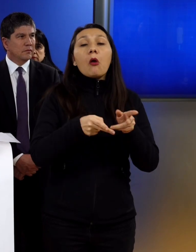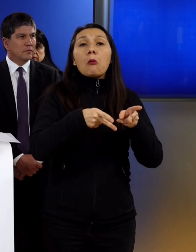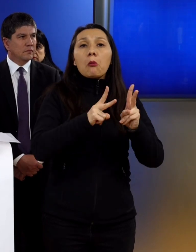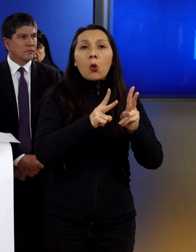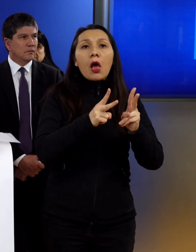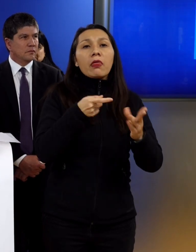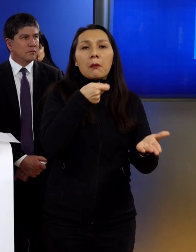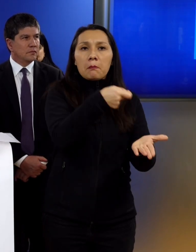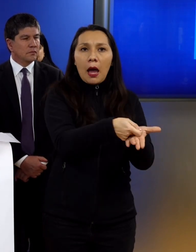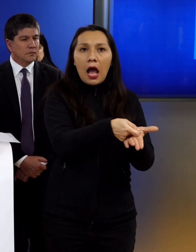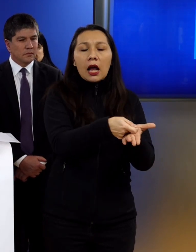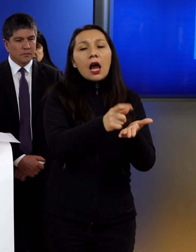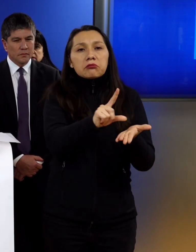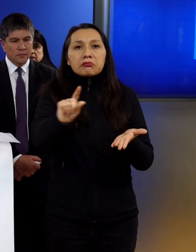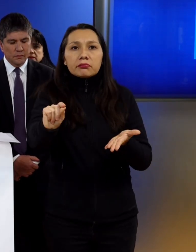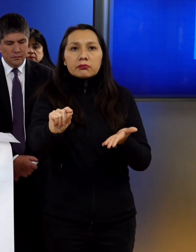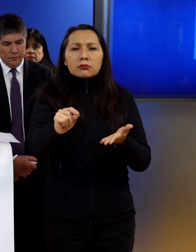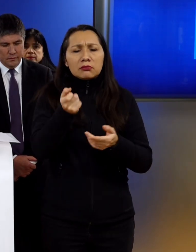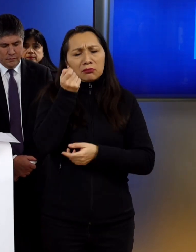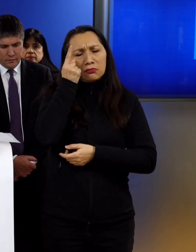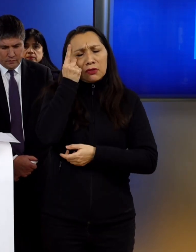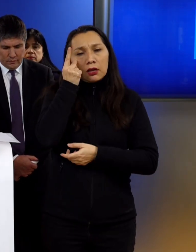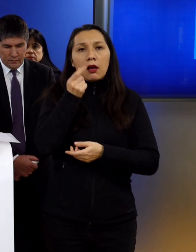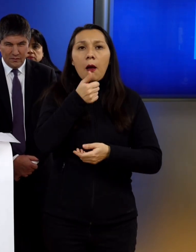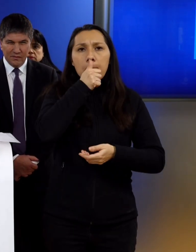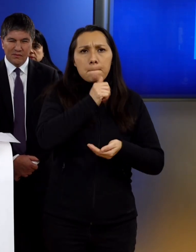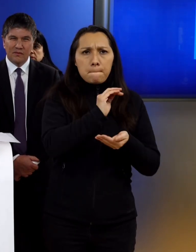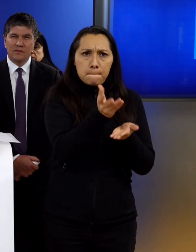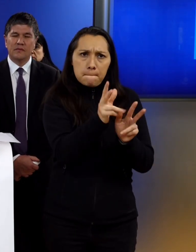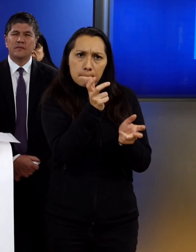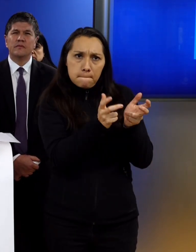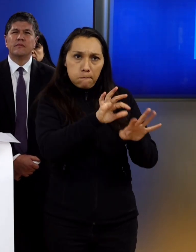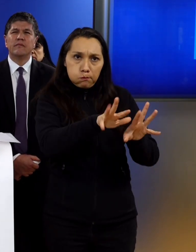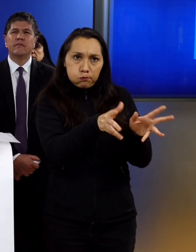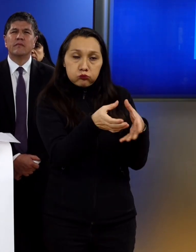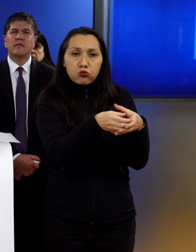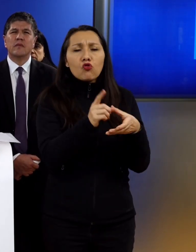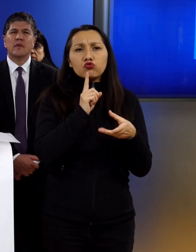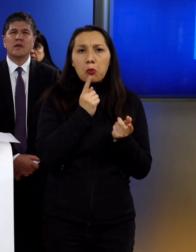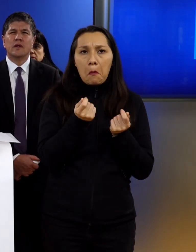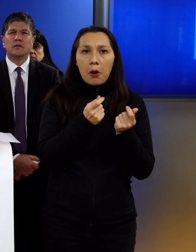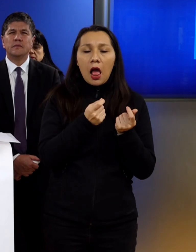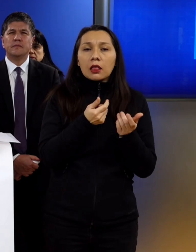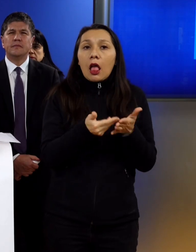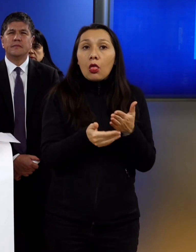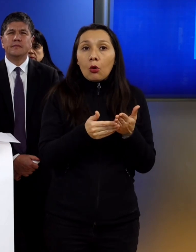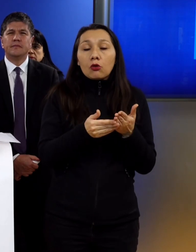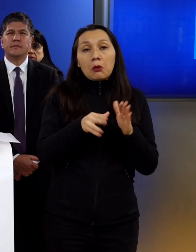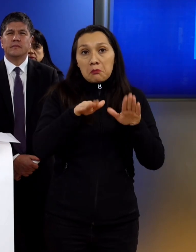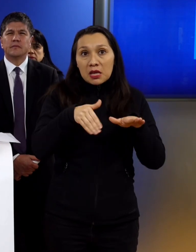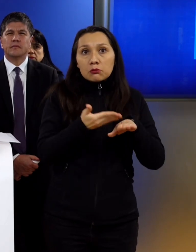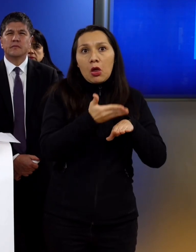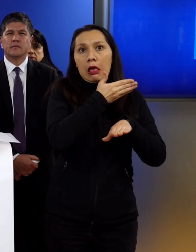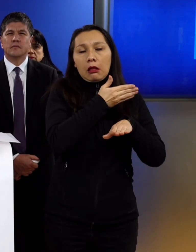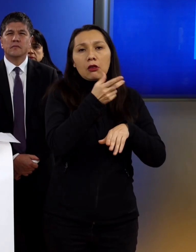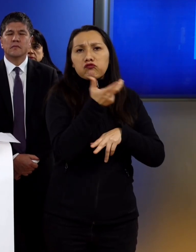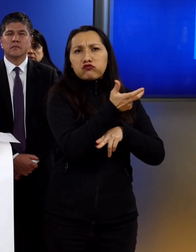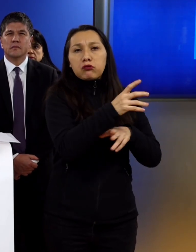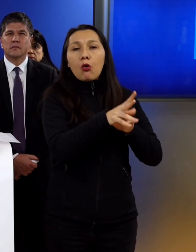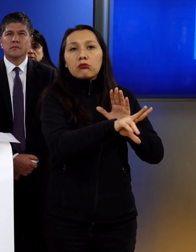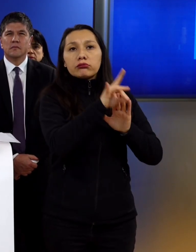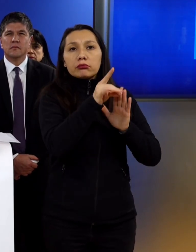fianza. Se ha hecho crítica al respecto, entendiendo que el crimen organizado tiene dineros que muchas veces pueden venir de delitos, ¿no?, para poder pagar